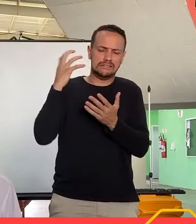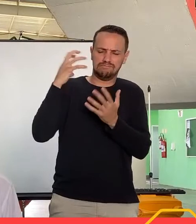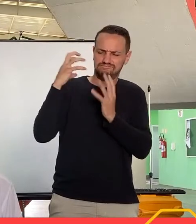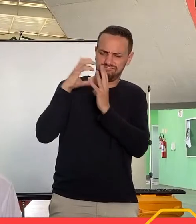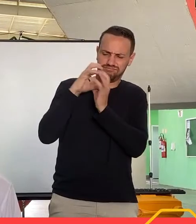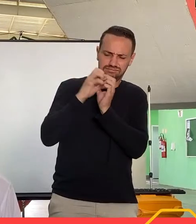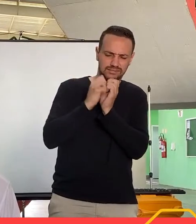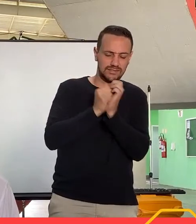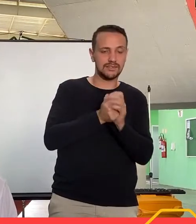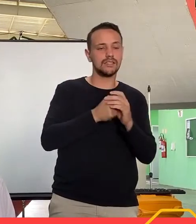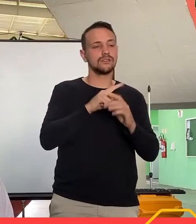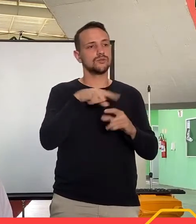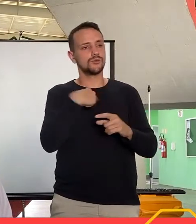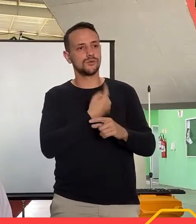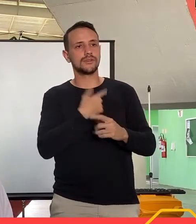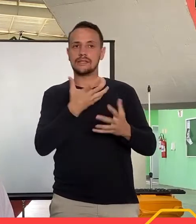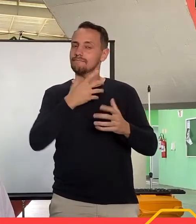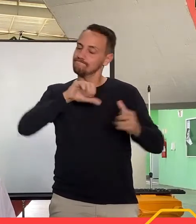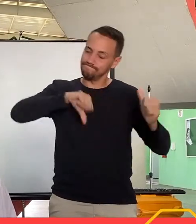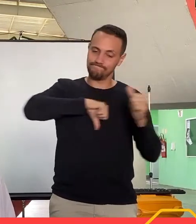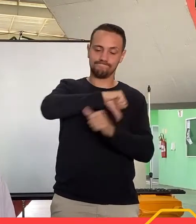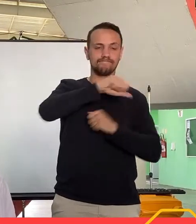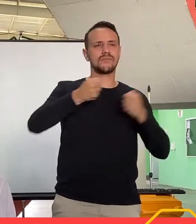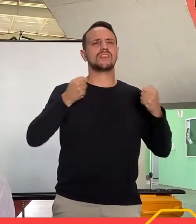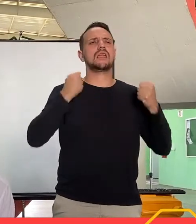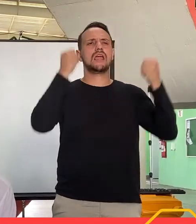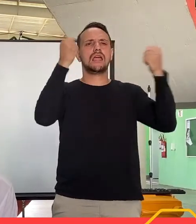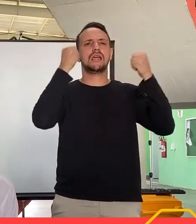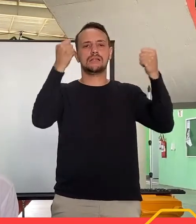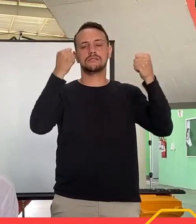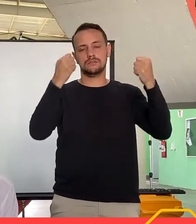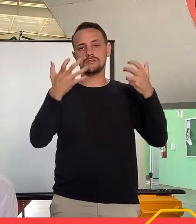disposição em relação à nossa própria vida?